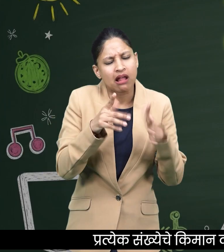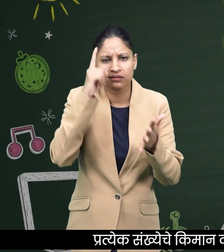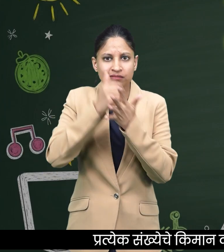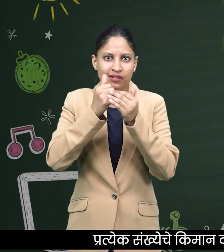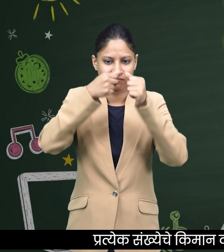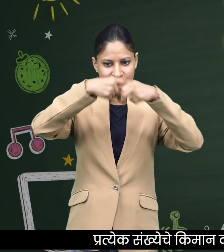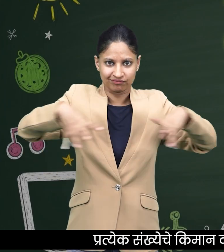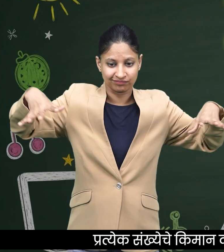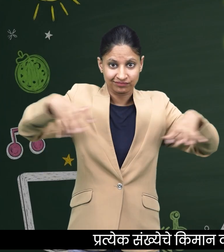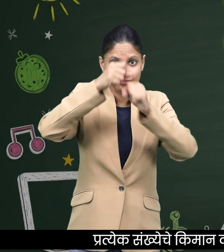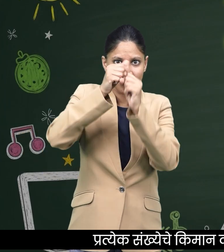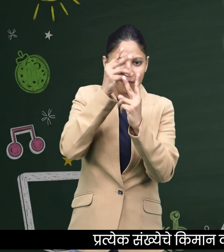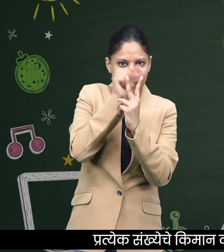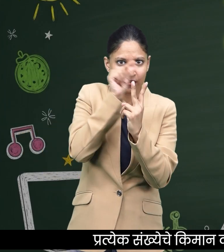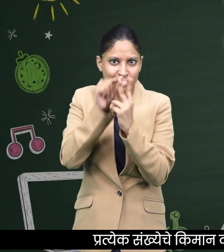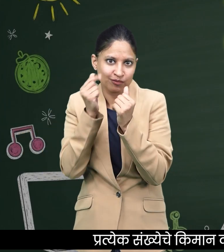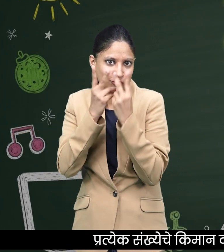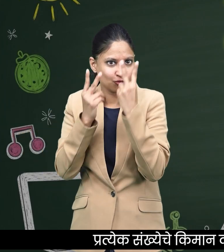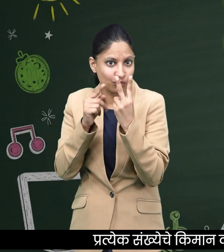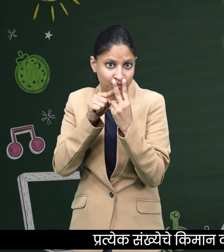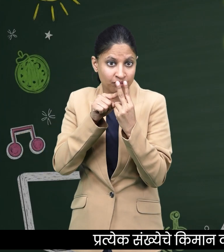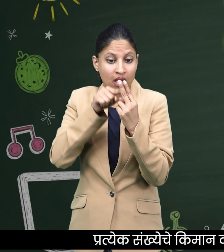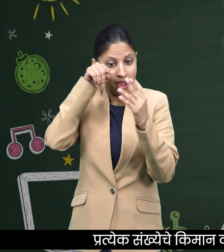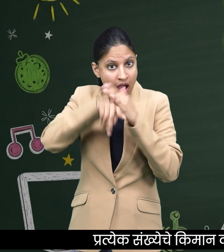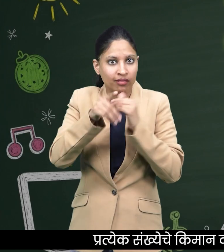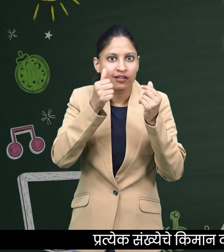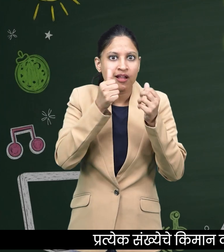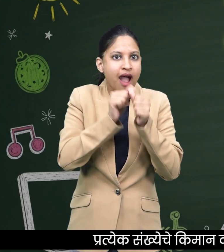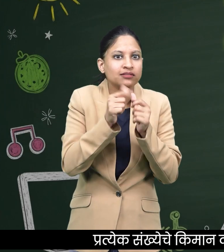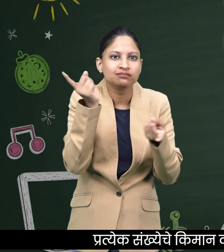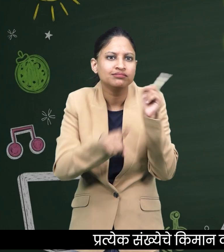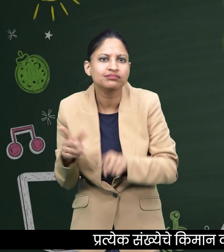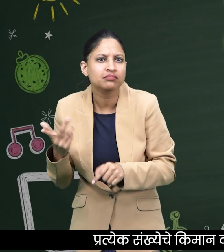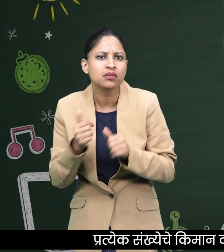प्रत्येक संख्येचे किमान 2 घटक असतात, 1 आणि ती संख्या स्वतः.